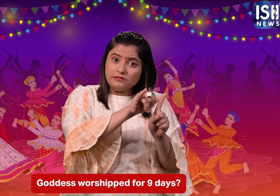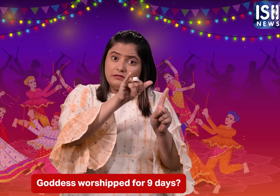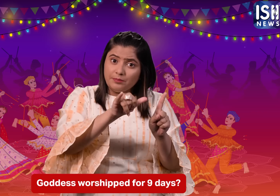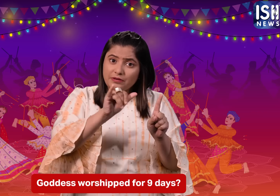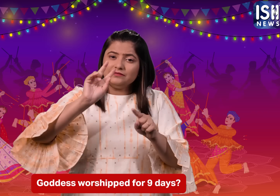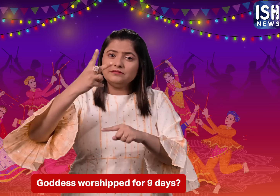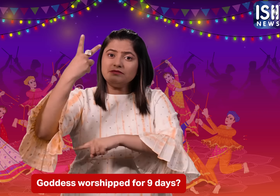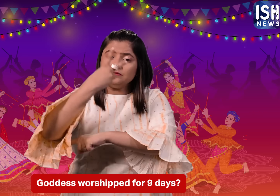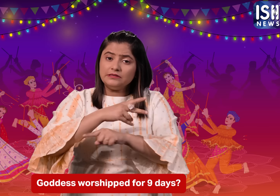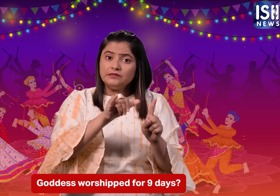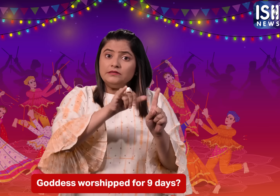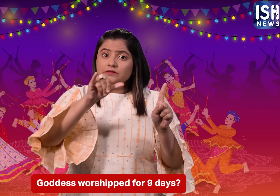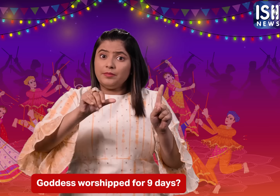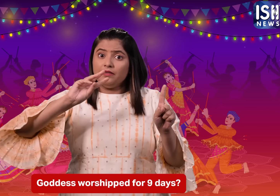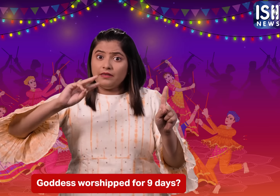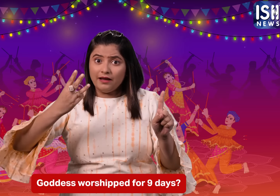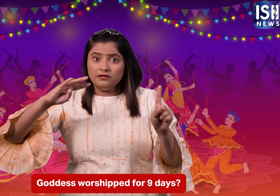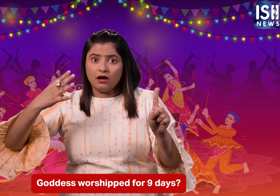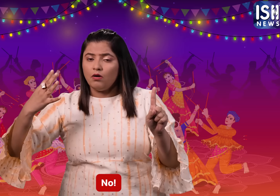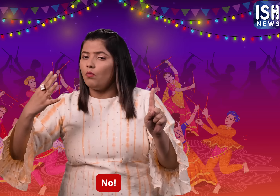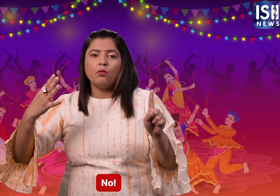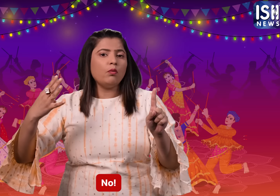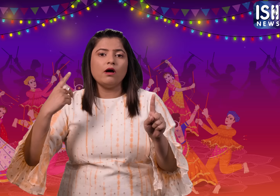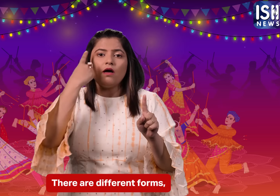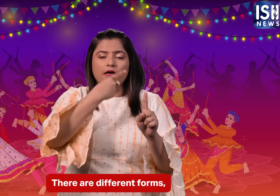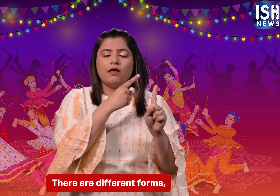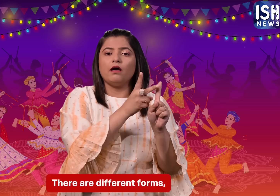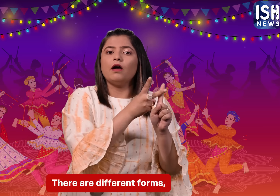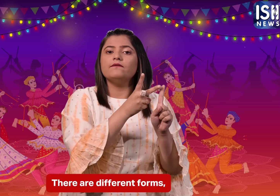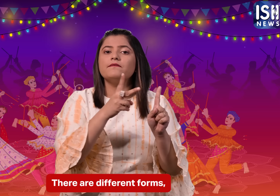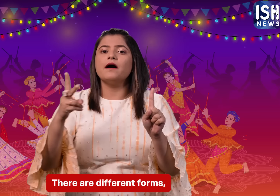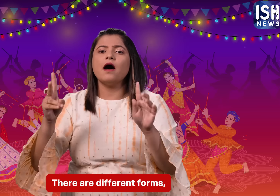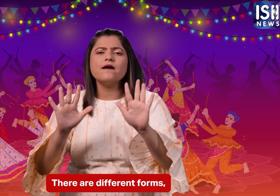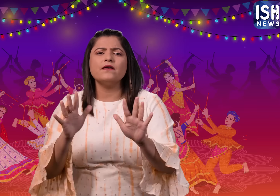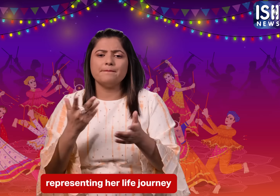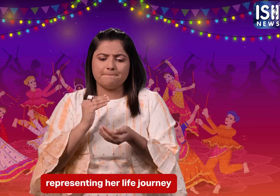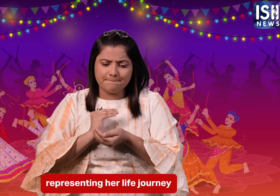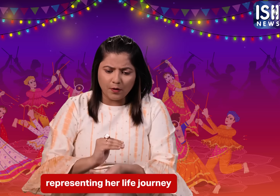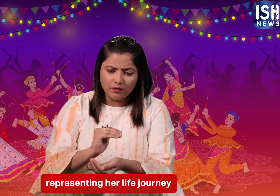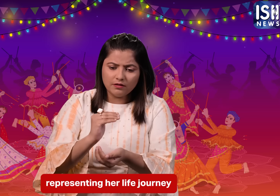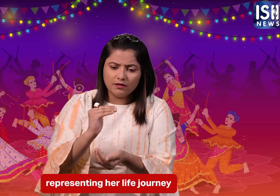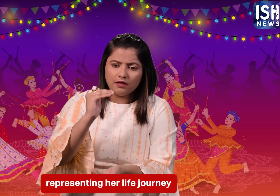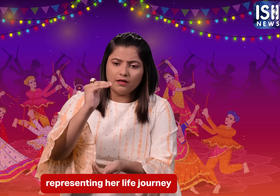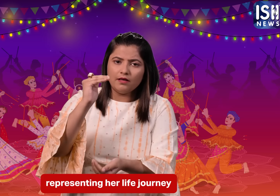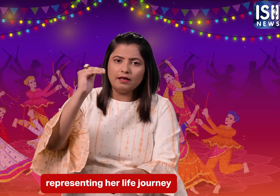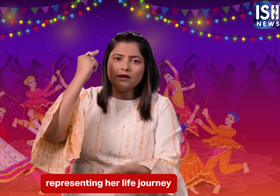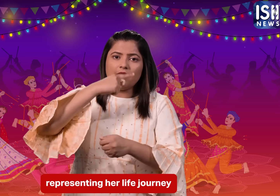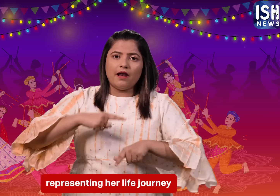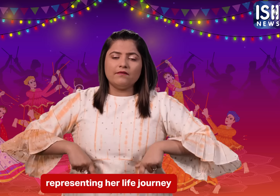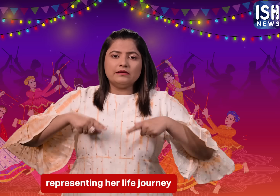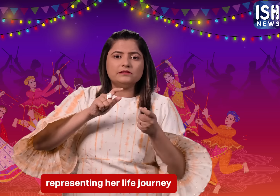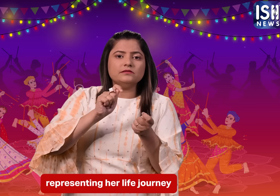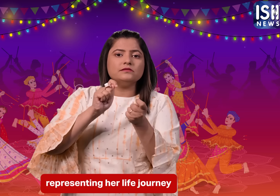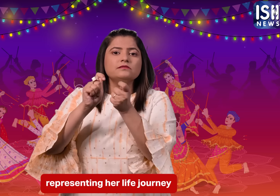के एक ही रूप की पूजा की जाती है? नहीं, भिन्न भिन्न रूप है जो उनकी जीवन यात्रा को दर्शाते हैं।